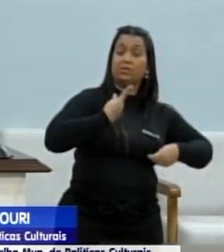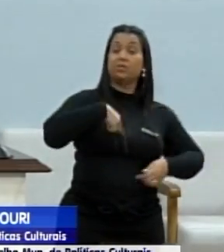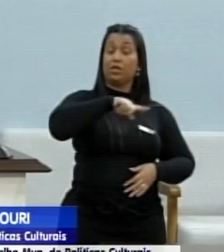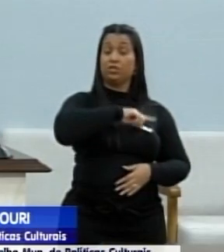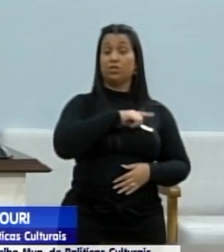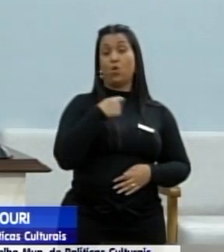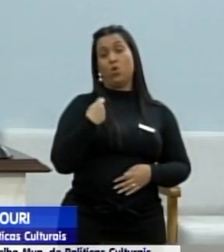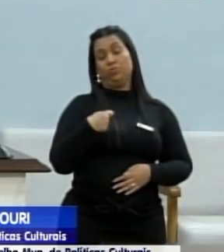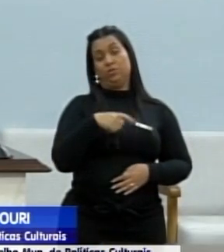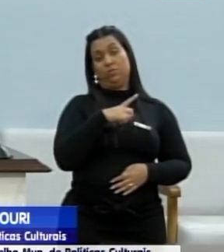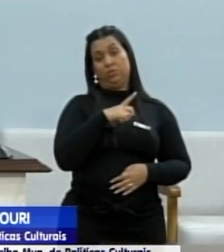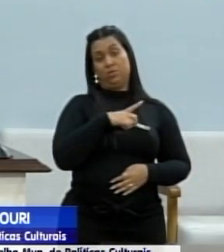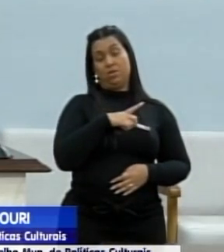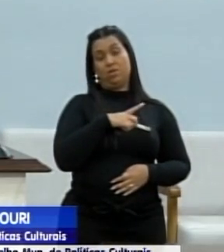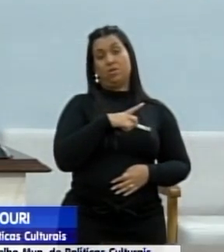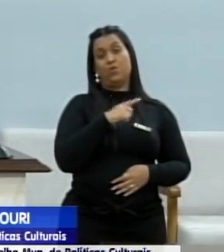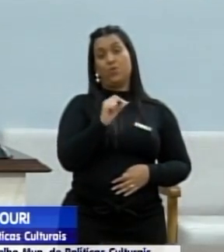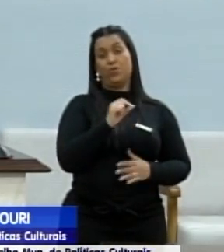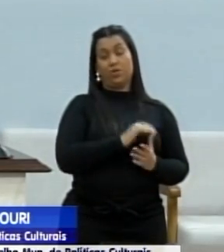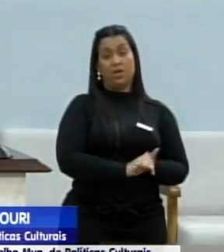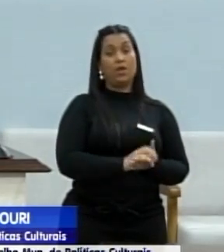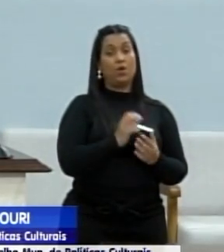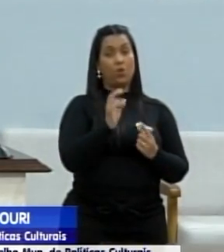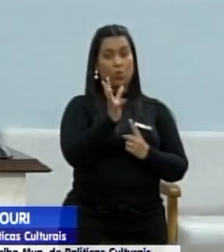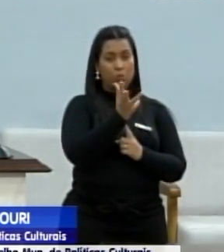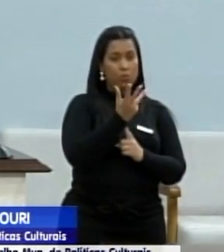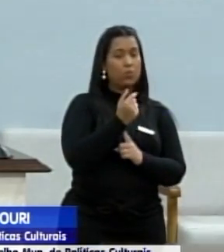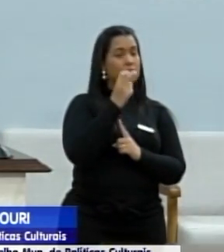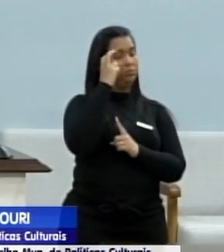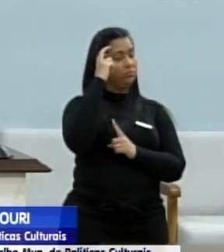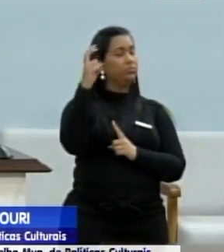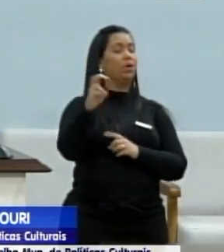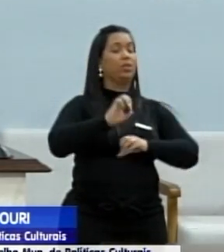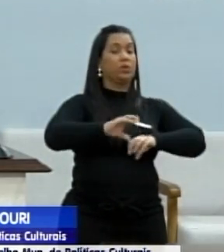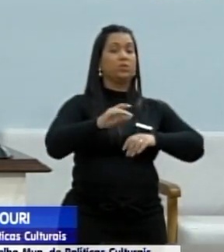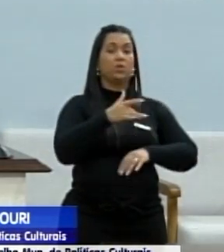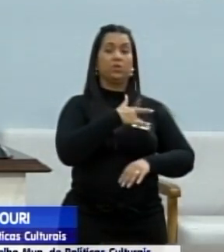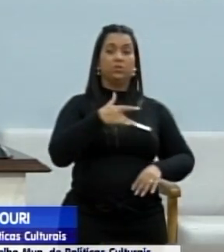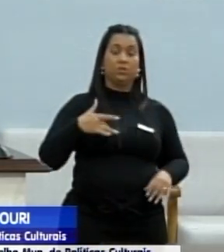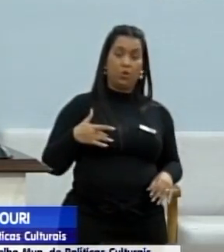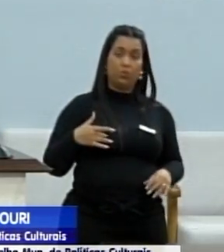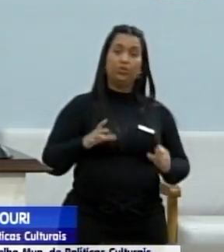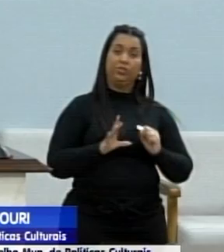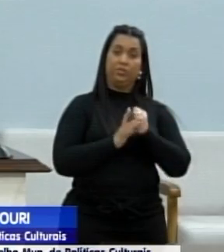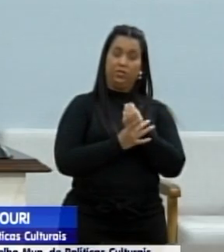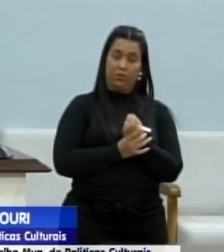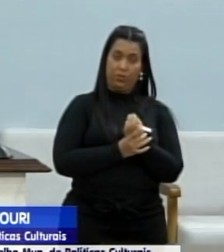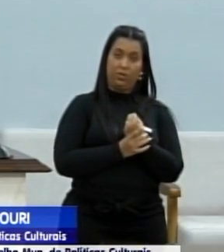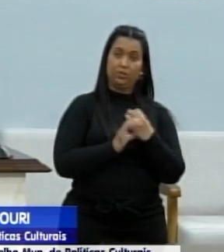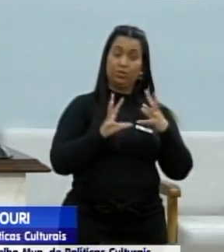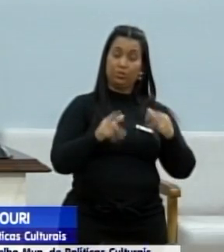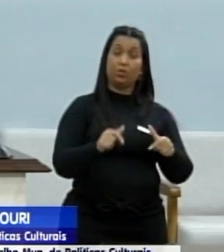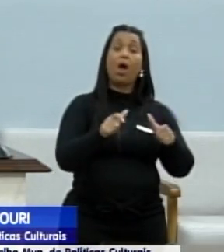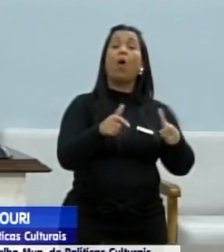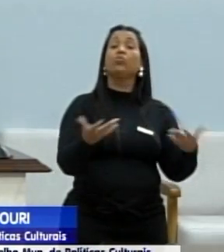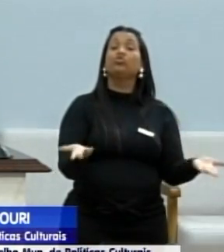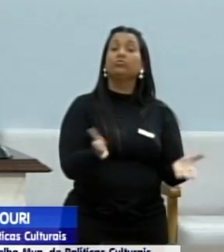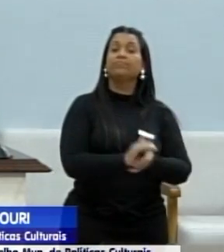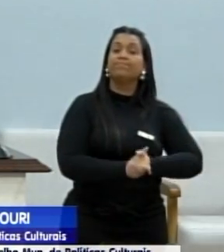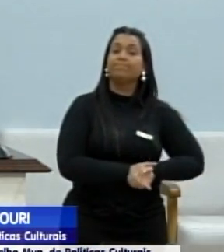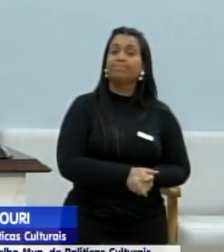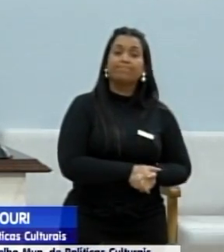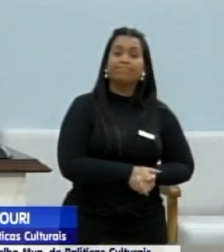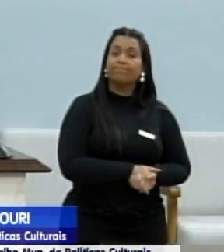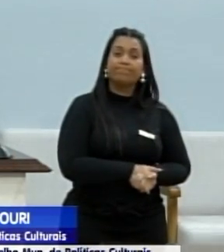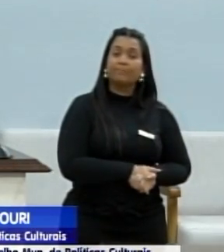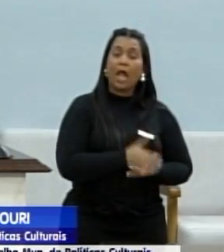tem de envolver cultura, educação, saúde, segurança pública, aonde que está? A